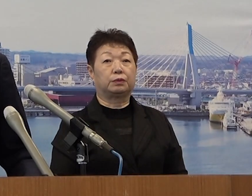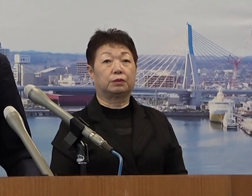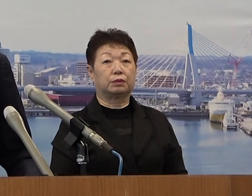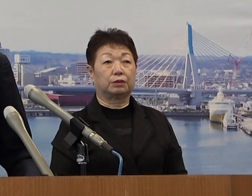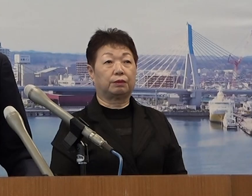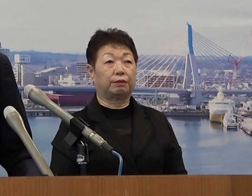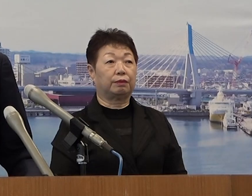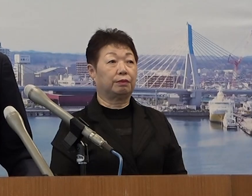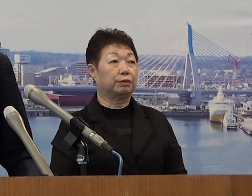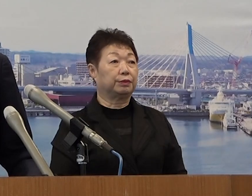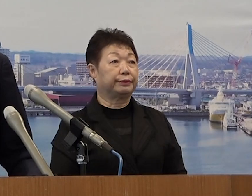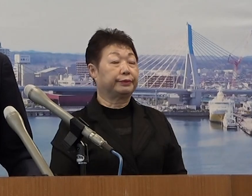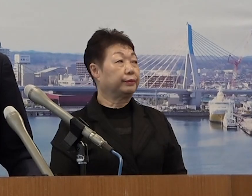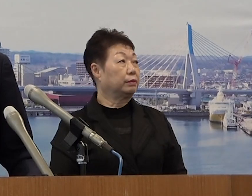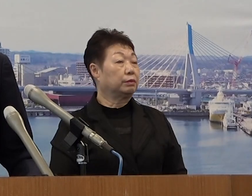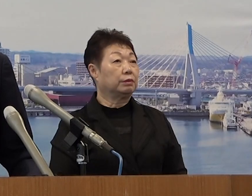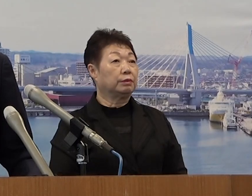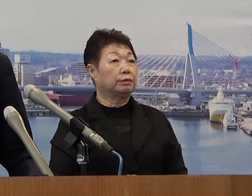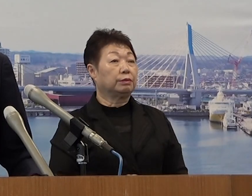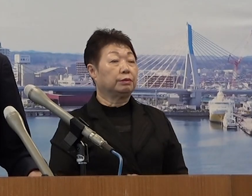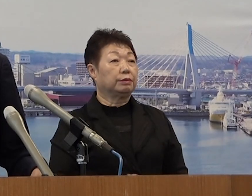よろしいでしょうか。